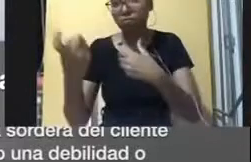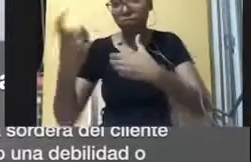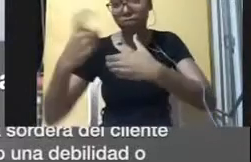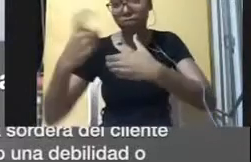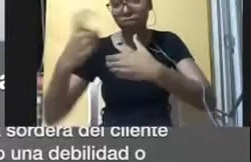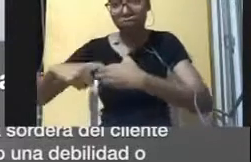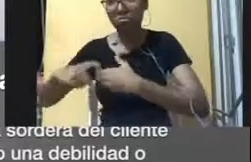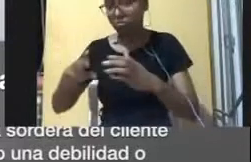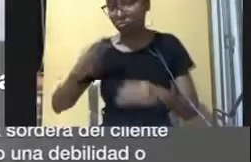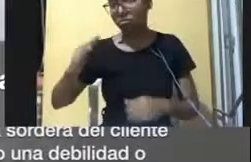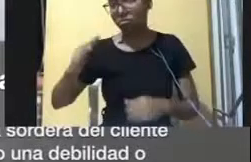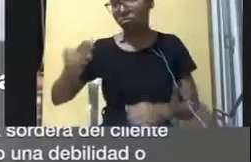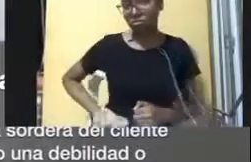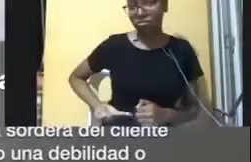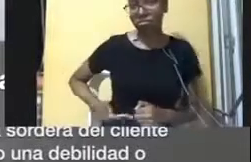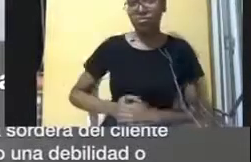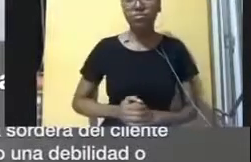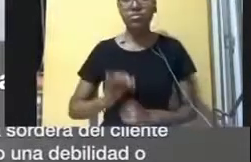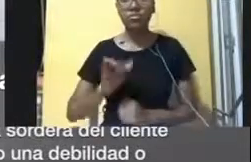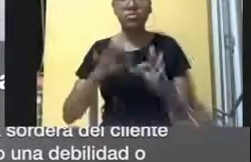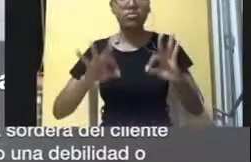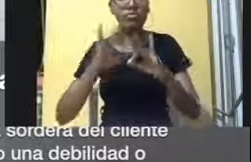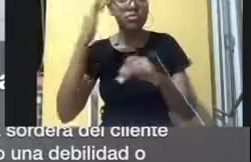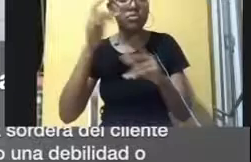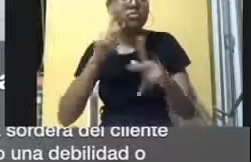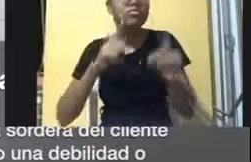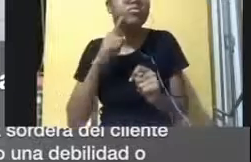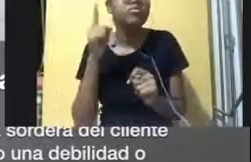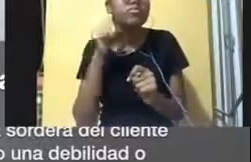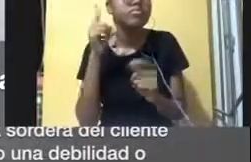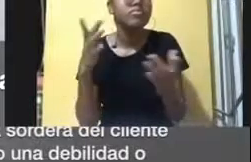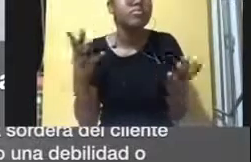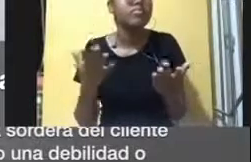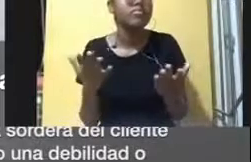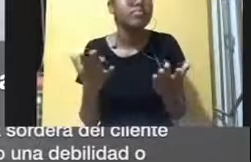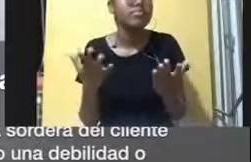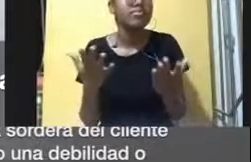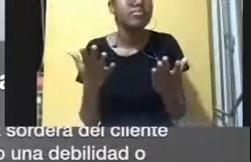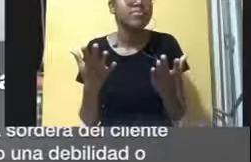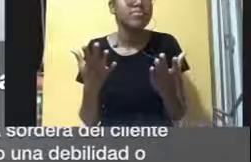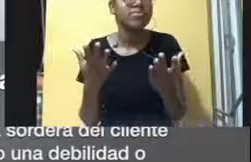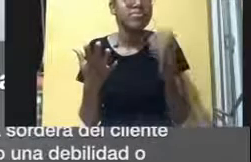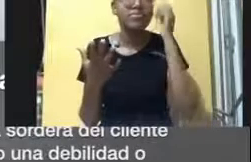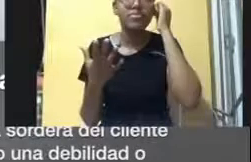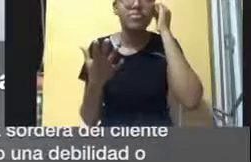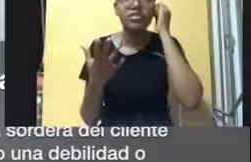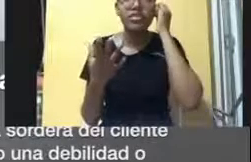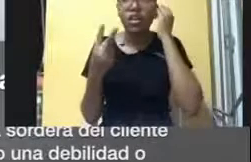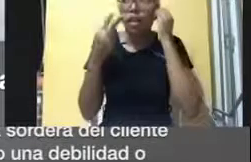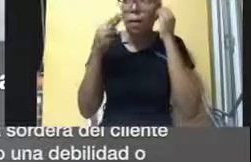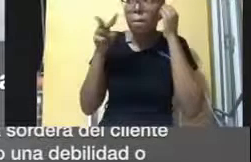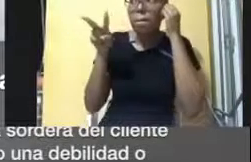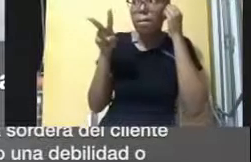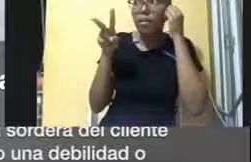Esto es importante porque las personas sordas captan fácilmente las señales no verbales porque son personas muy,